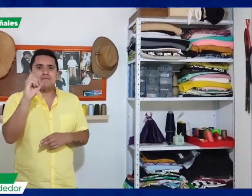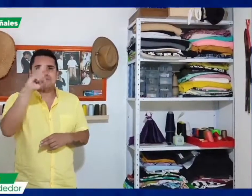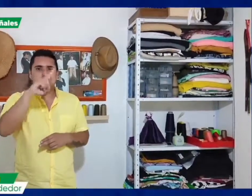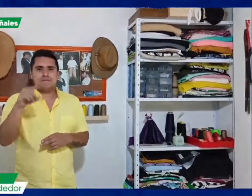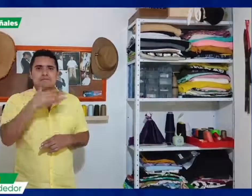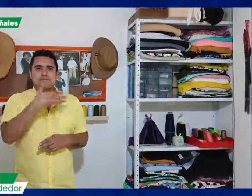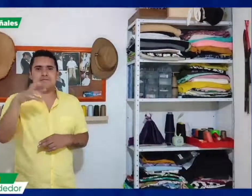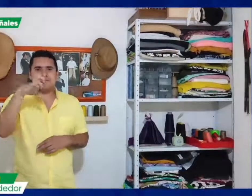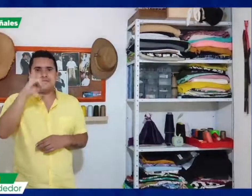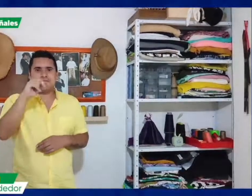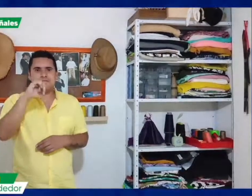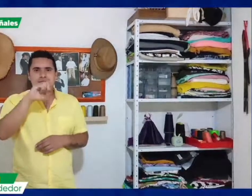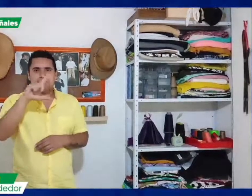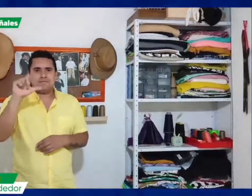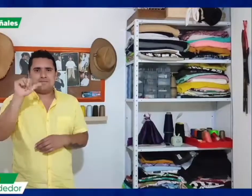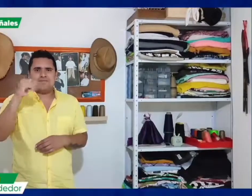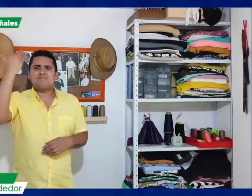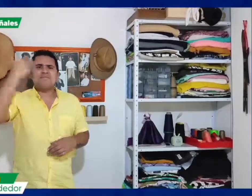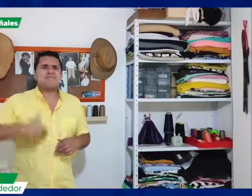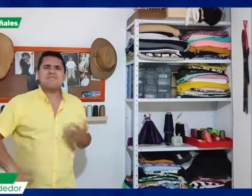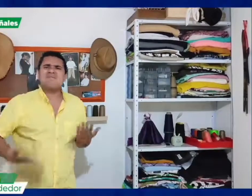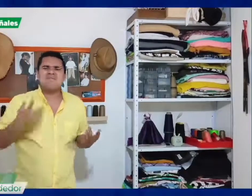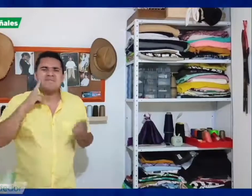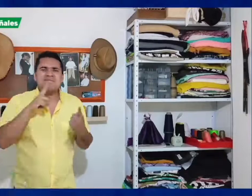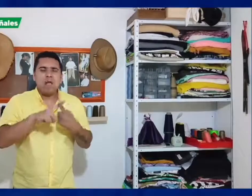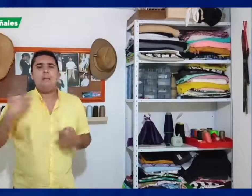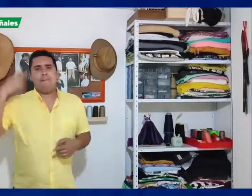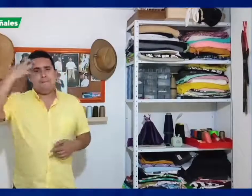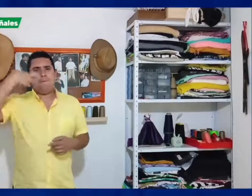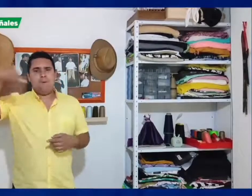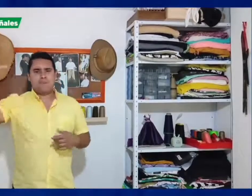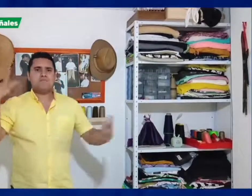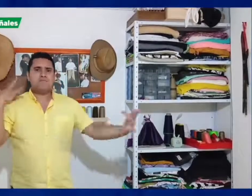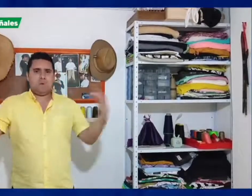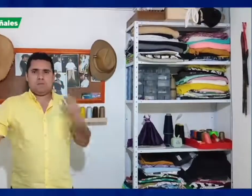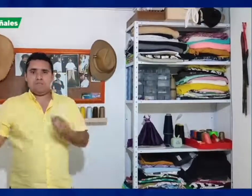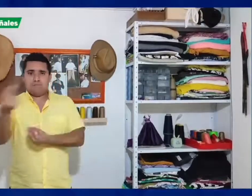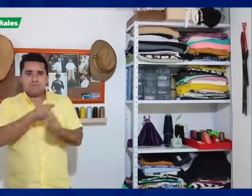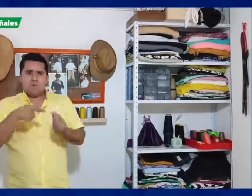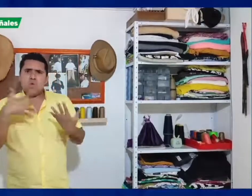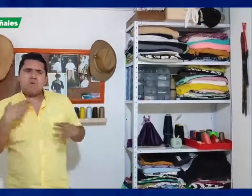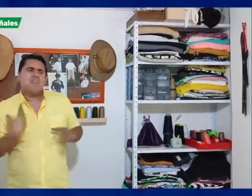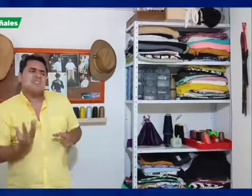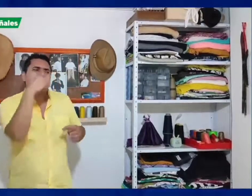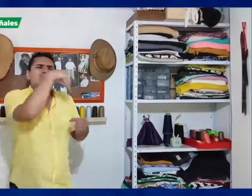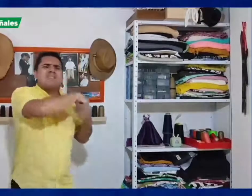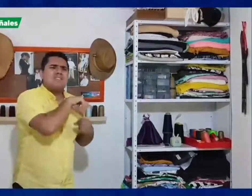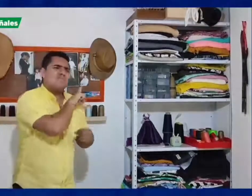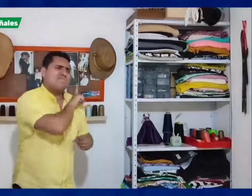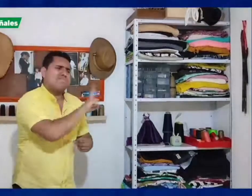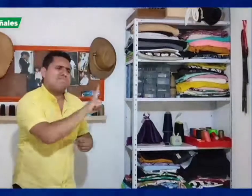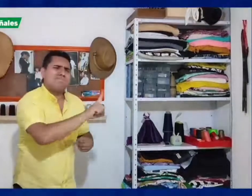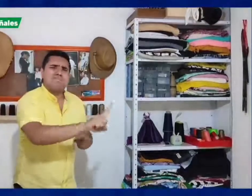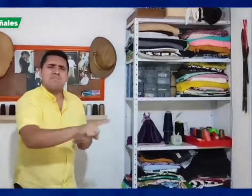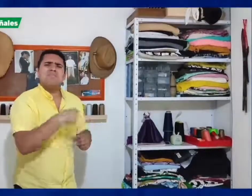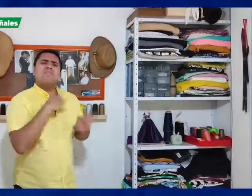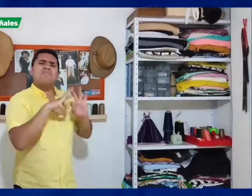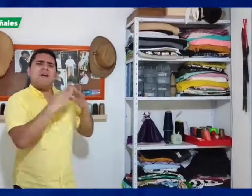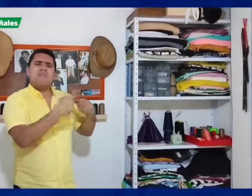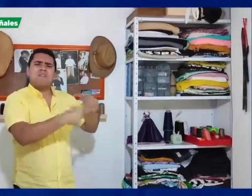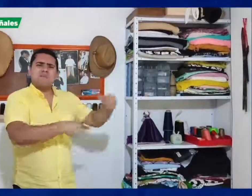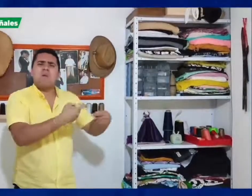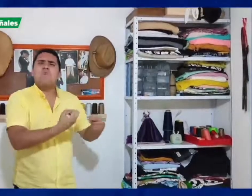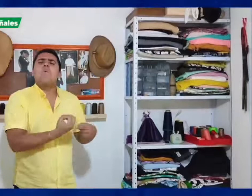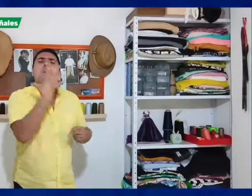carlos pinilla soy profesional en diseño de modas es una tradición